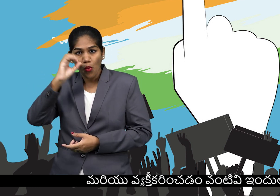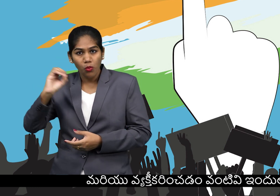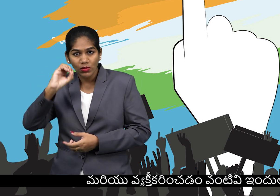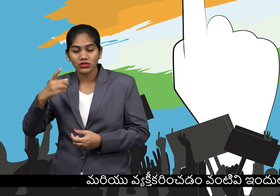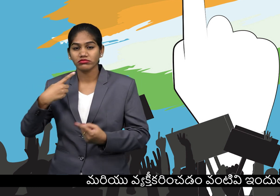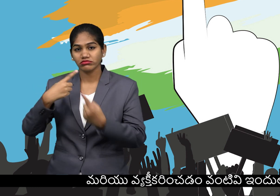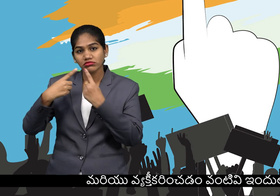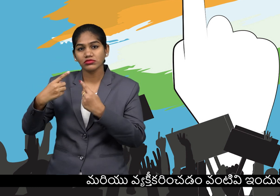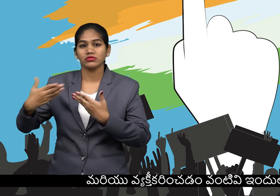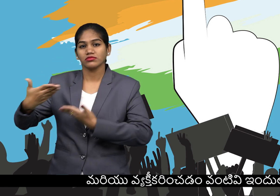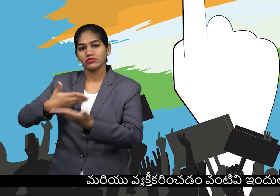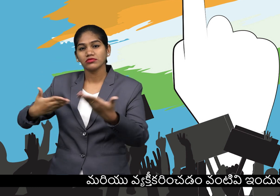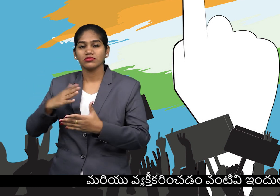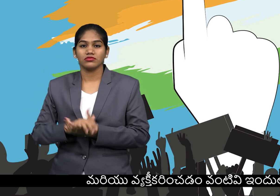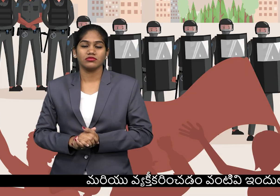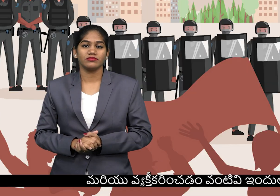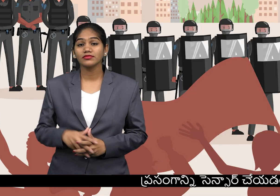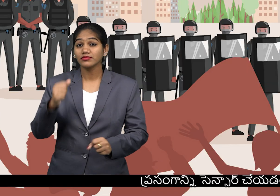ఉంటాయి.